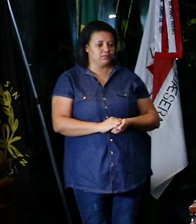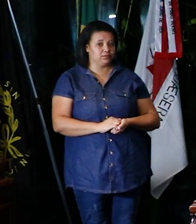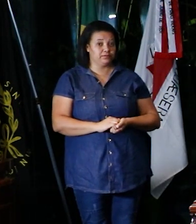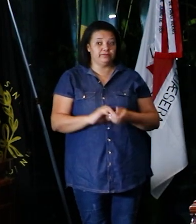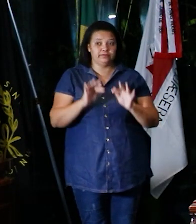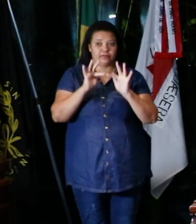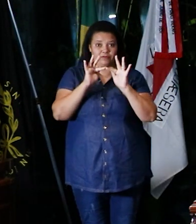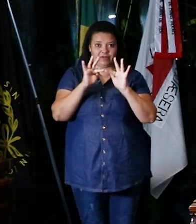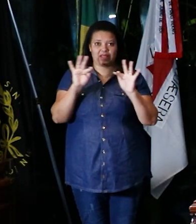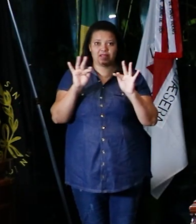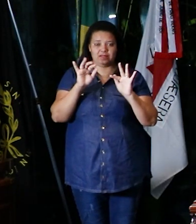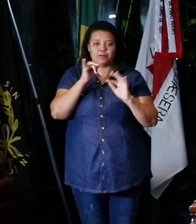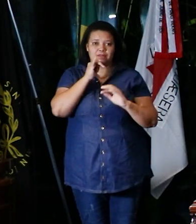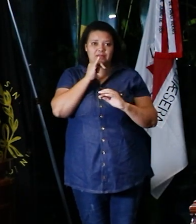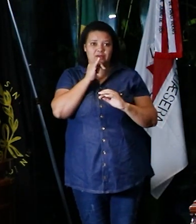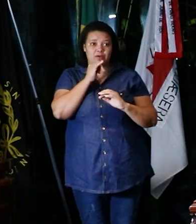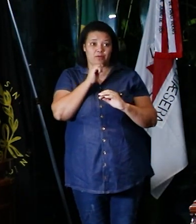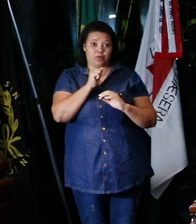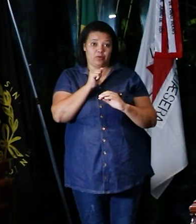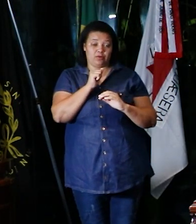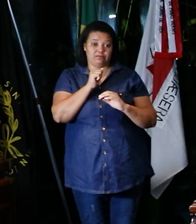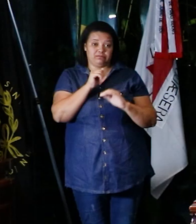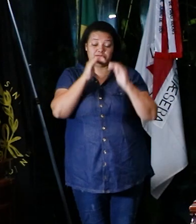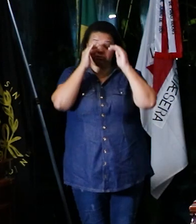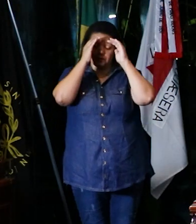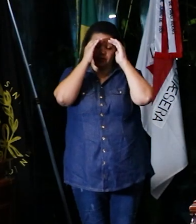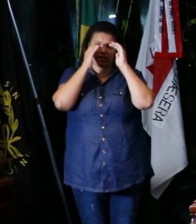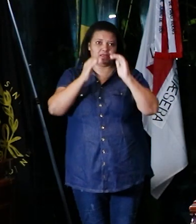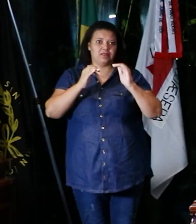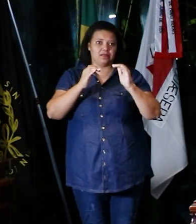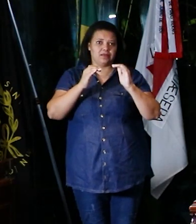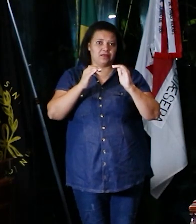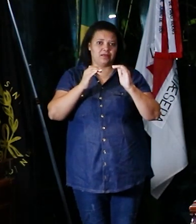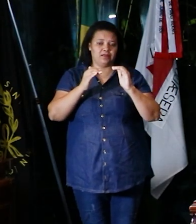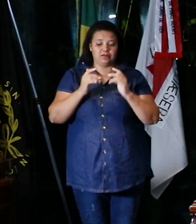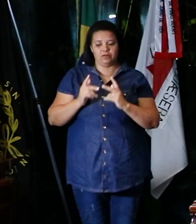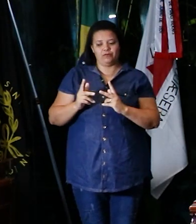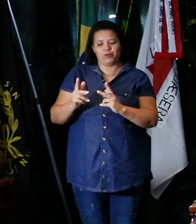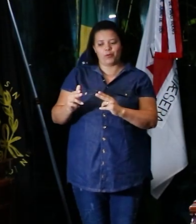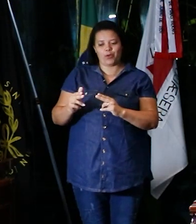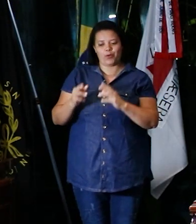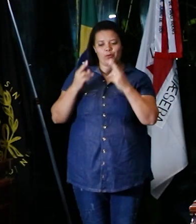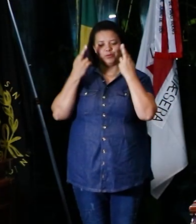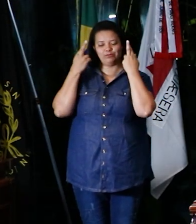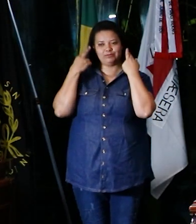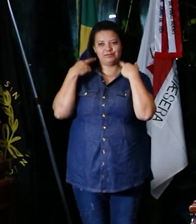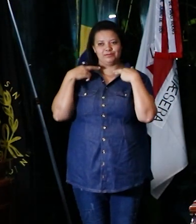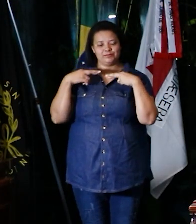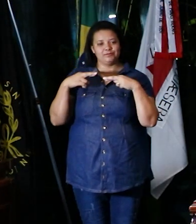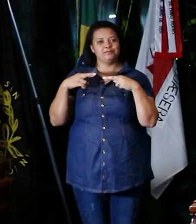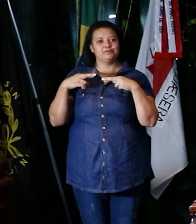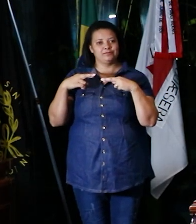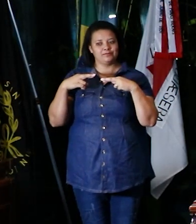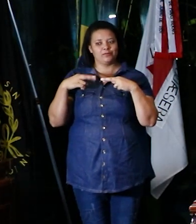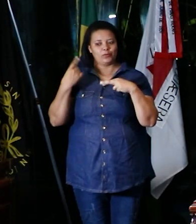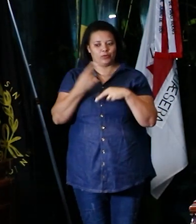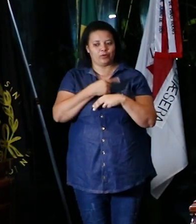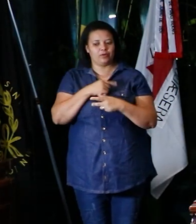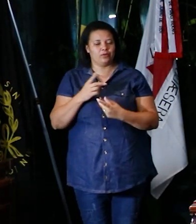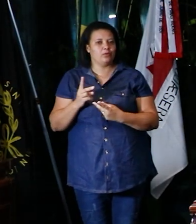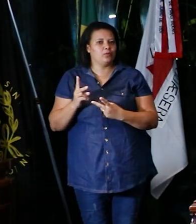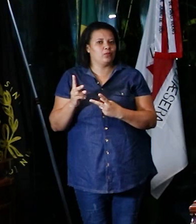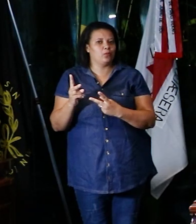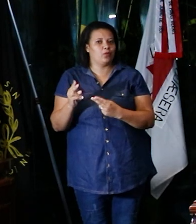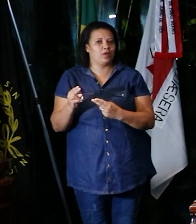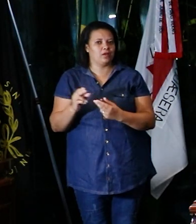obedecer se admirarmos o carneiro, não é isso? Admirando o carneiro, vamos obedecer,